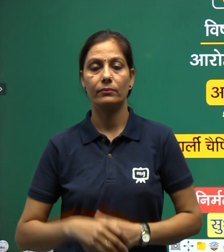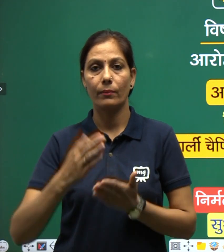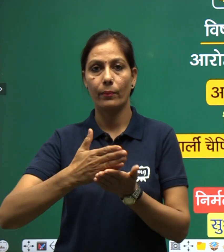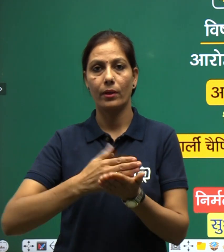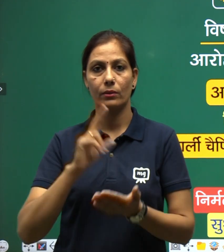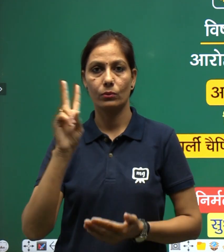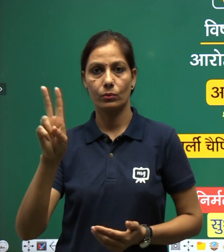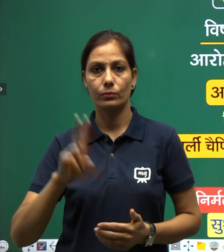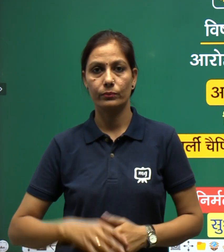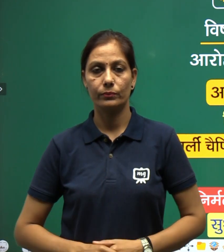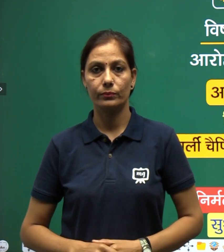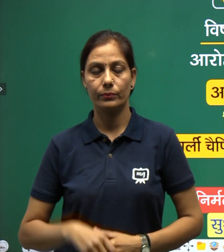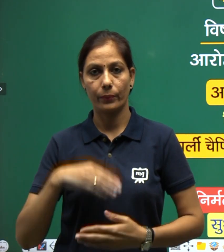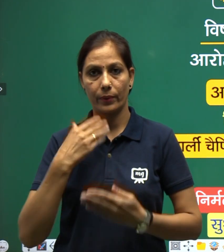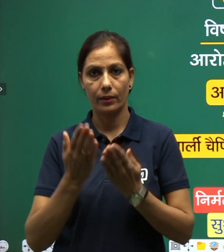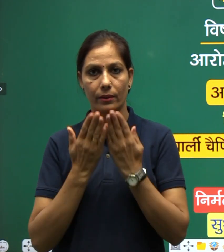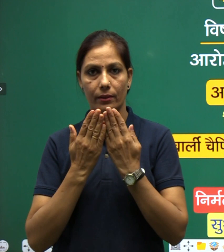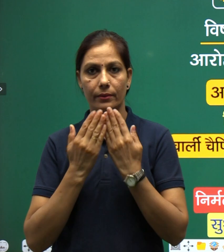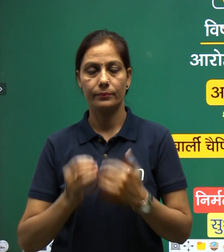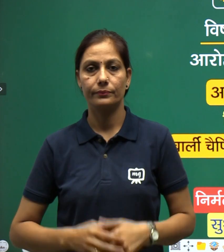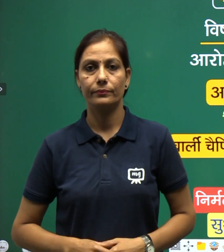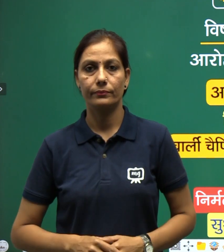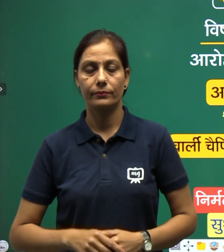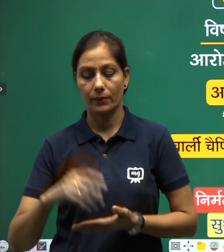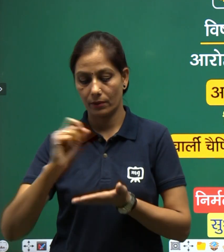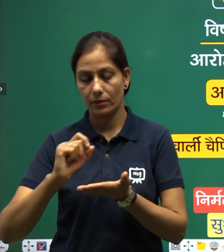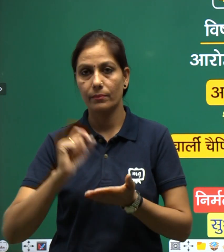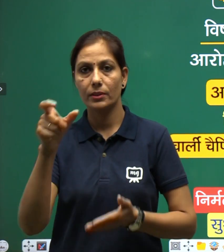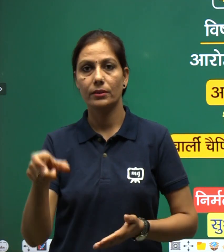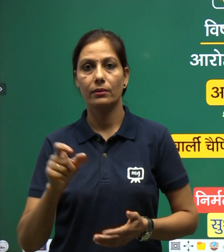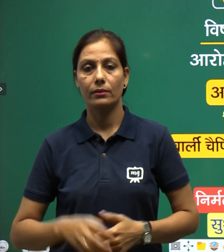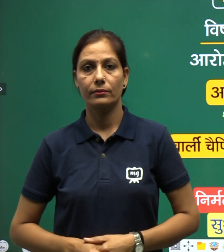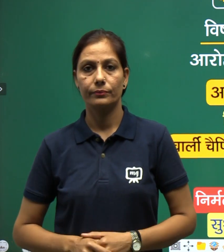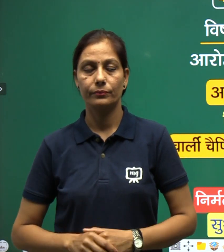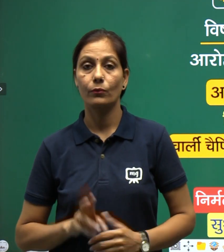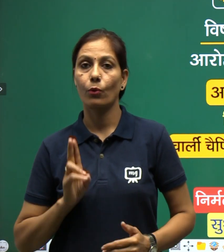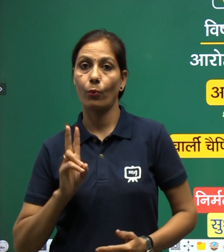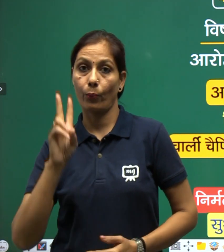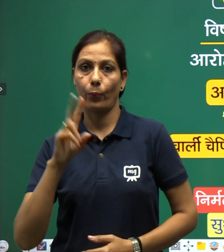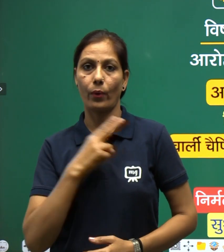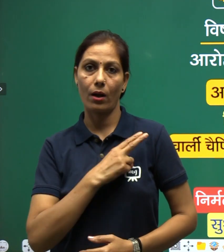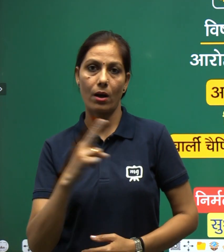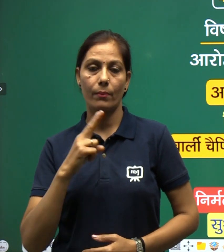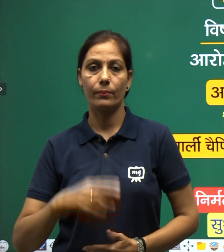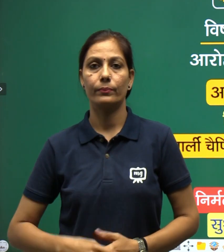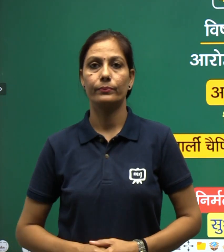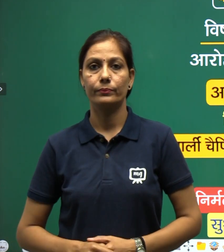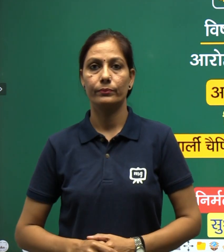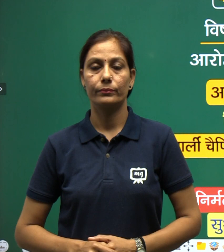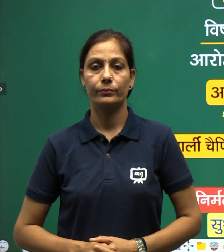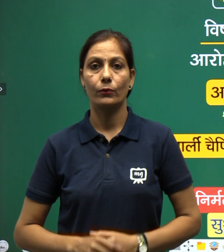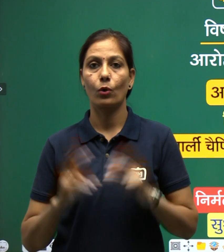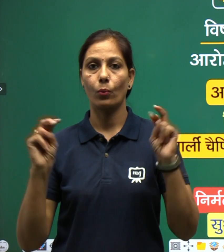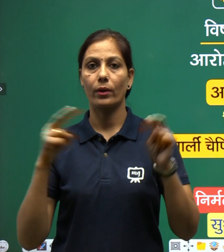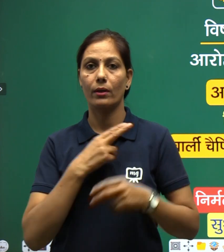भाग 2 पढ़ेंगे। लेखक है विष्णु खरे। अध्याय